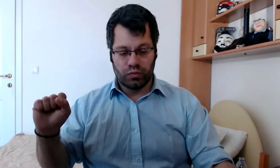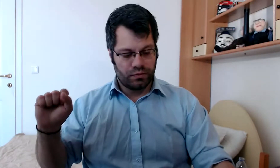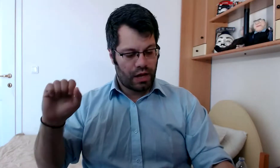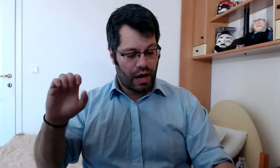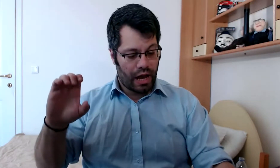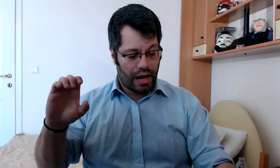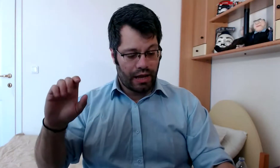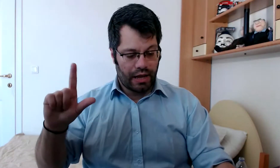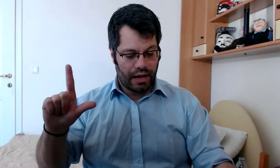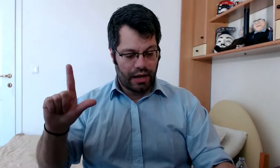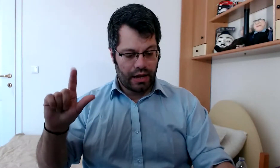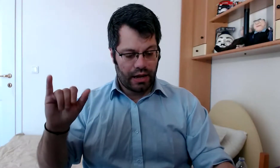Elite.